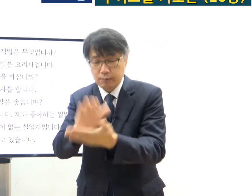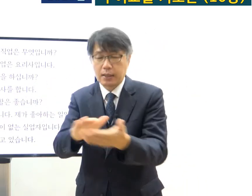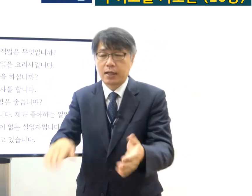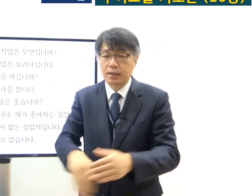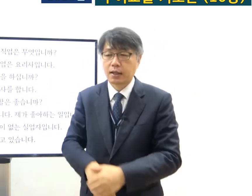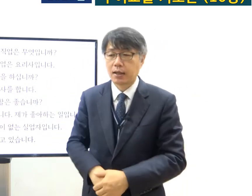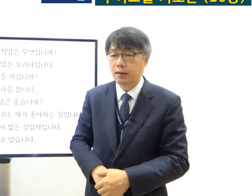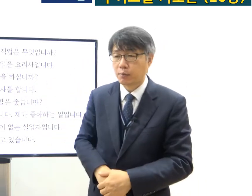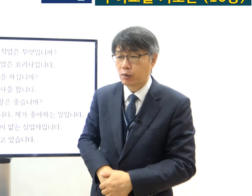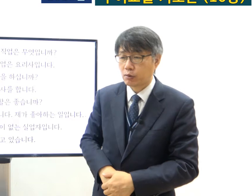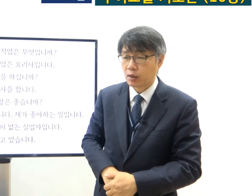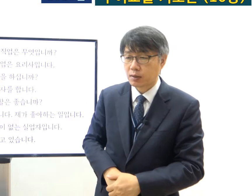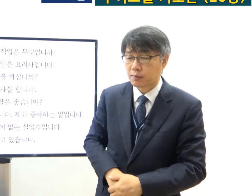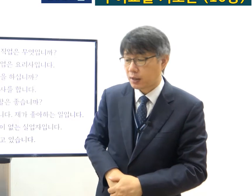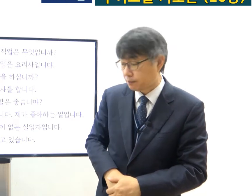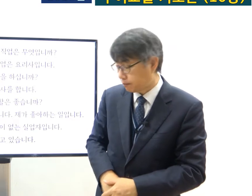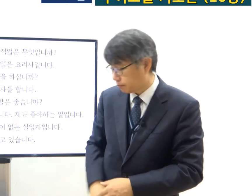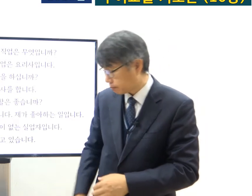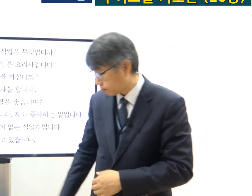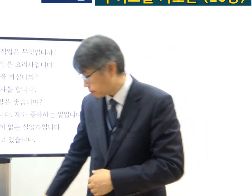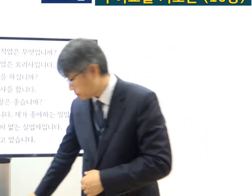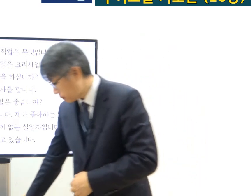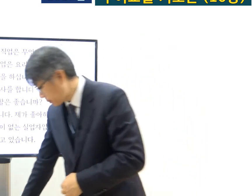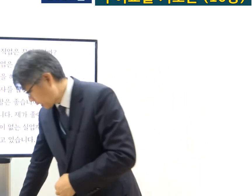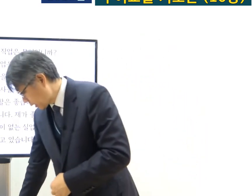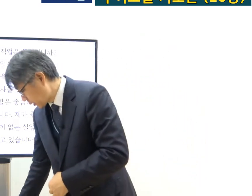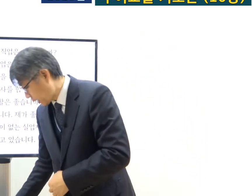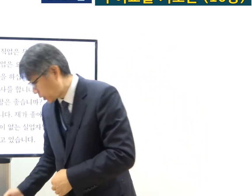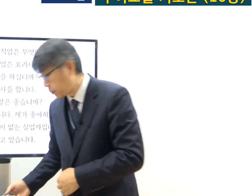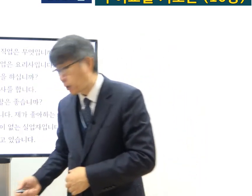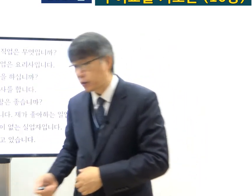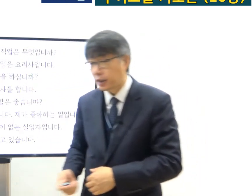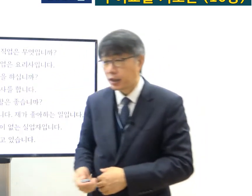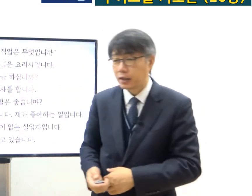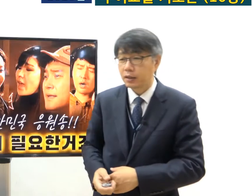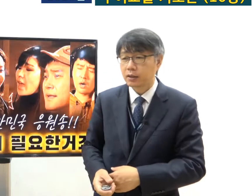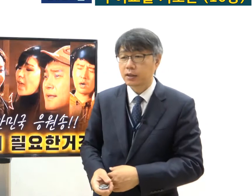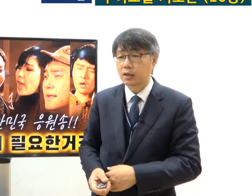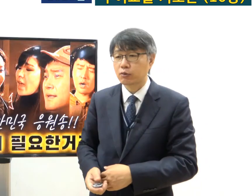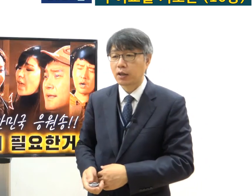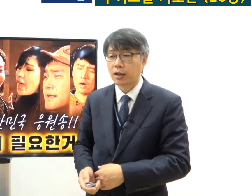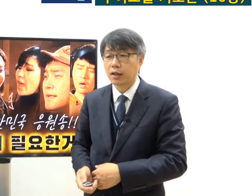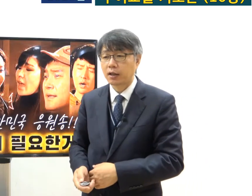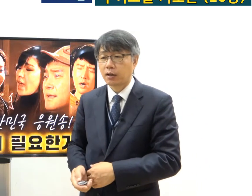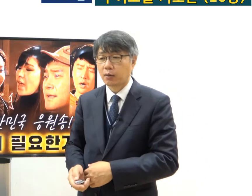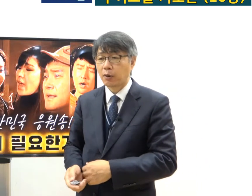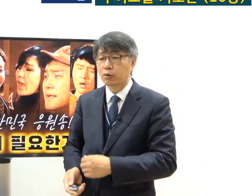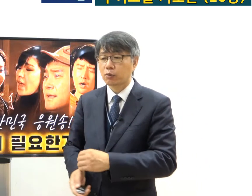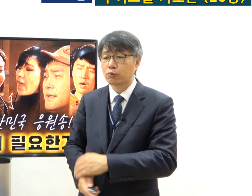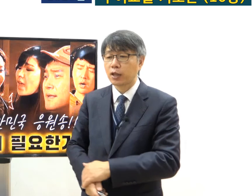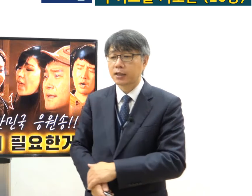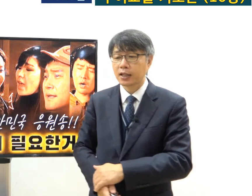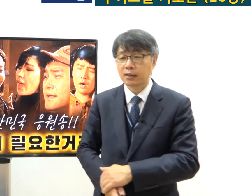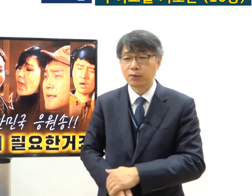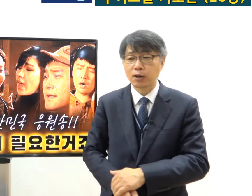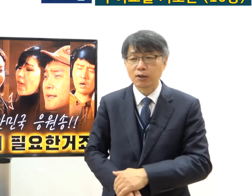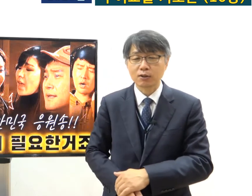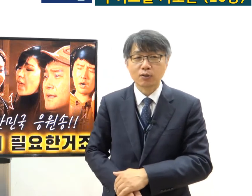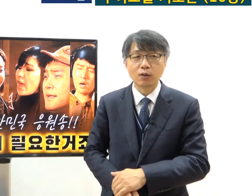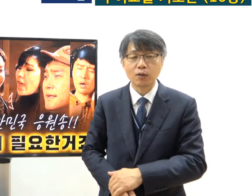중입니다. 이렇게 표현해도 되겠습니다. 자, 그러면 이제 지난주에 배웠던 우리의 사랑이 필요한 거죠.